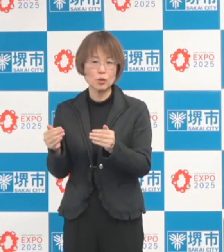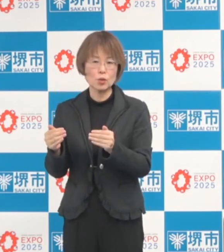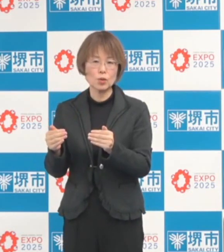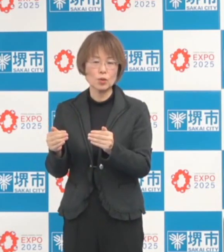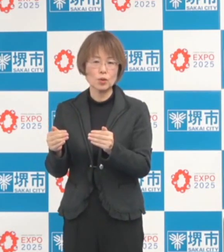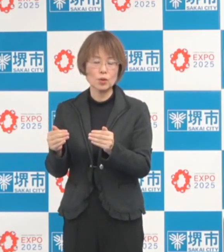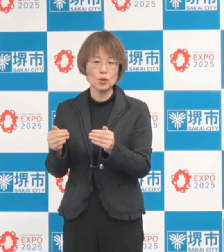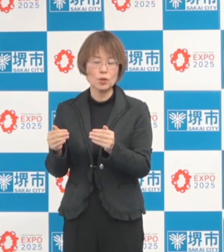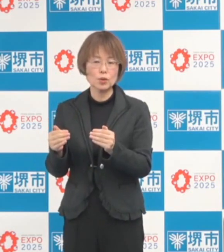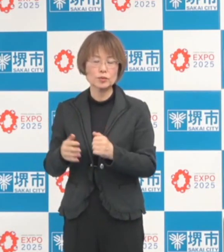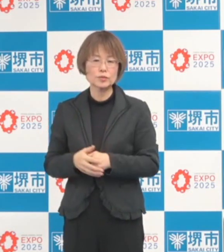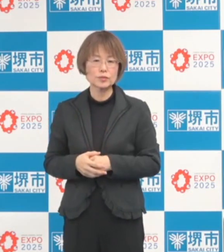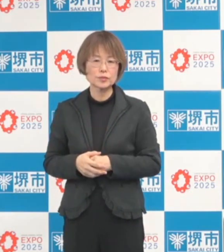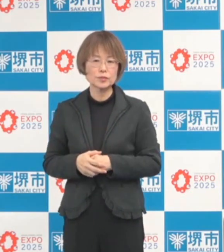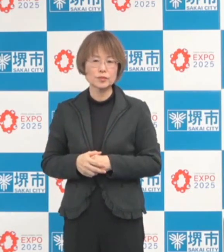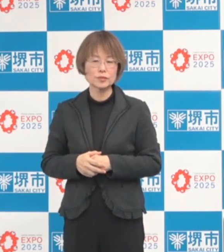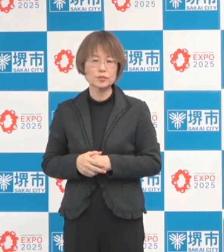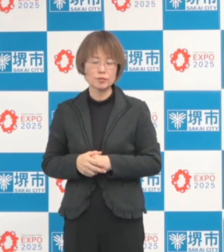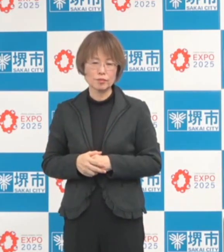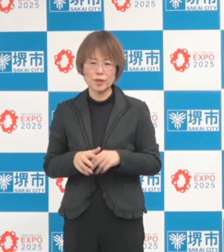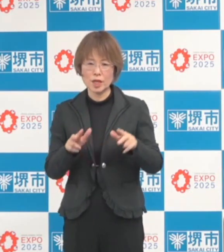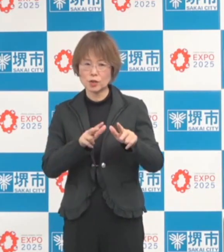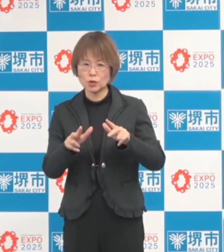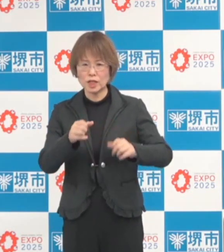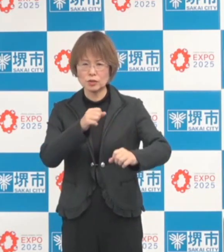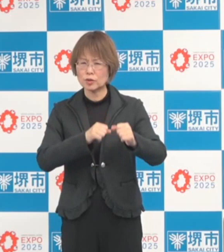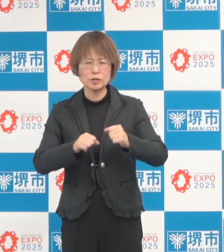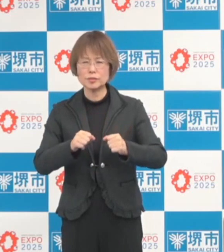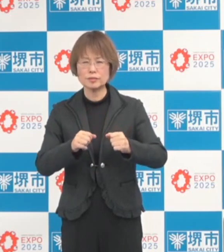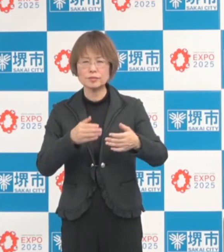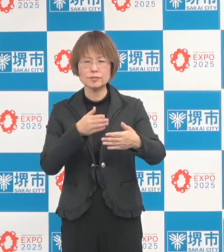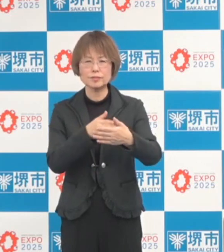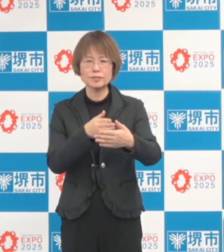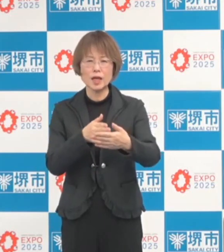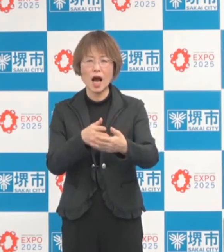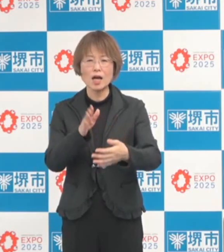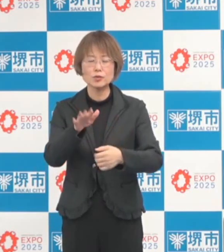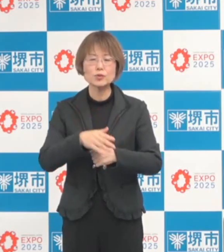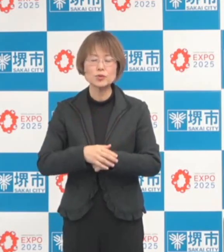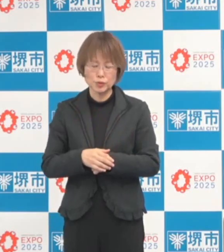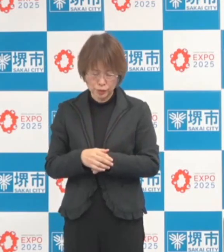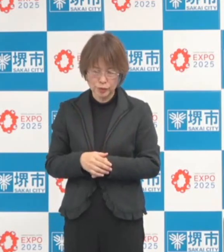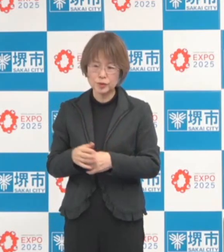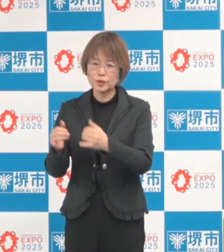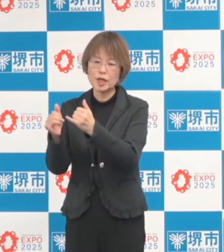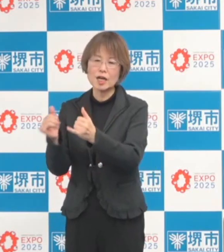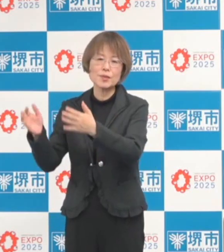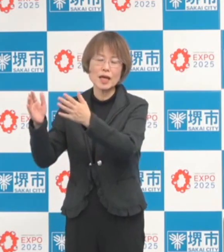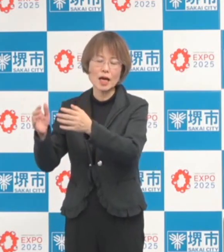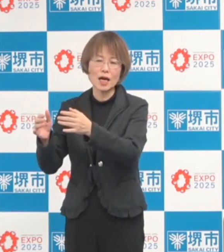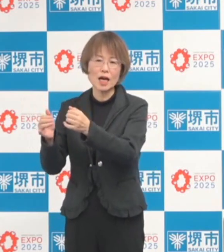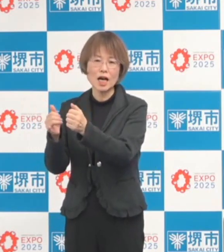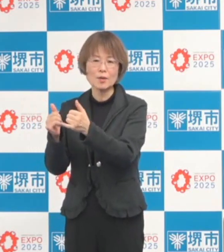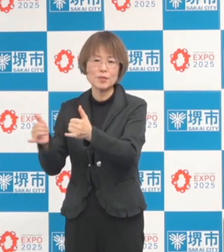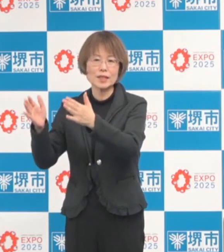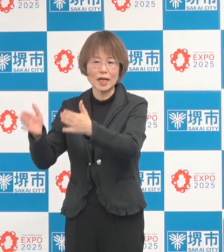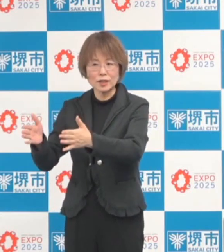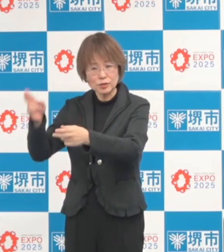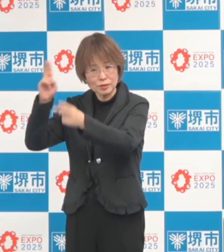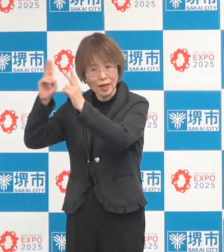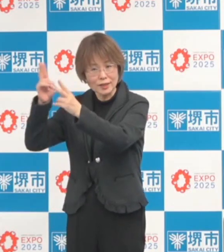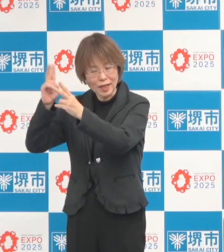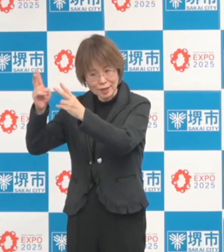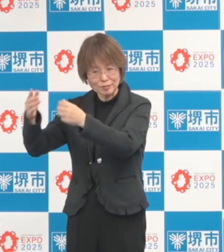が、やはり行政だけの取り組みでは限られていますから、民間の皆さんのお力もお借りしながら同じ方向性でぜ